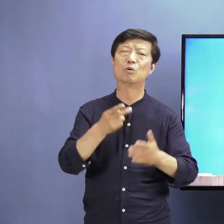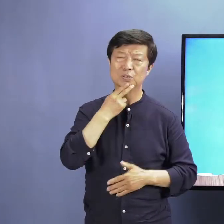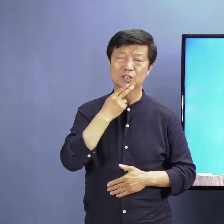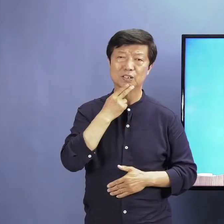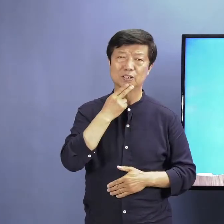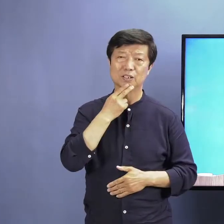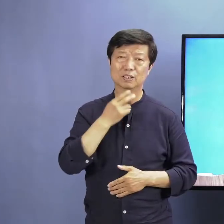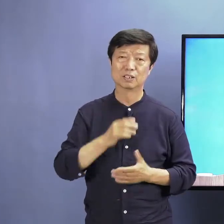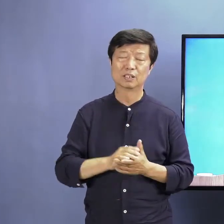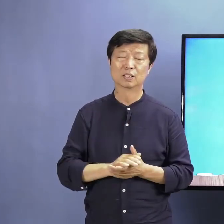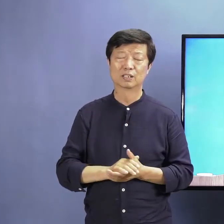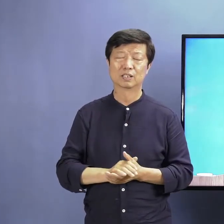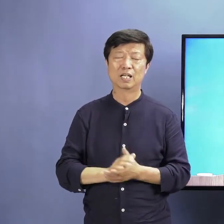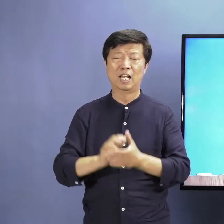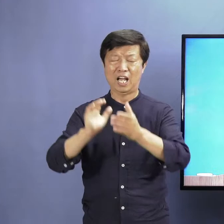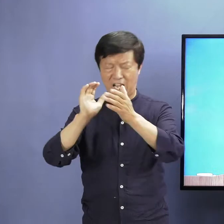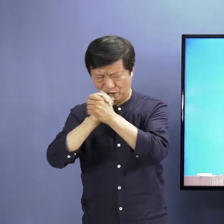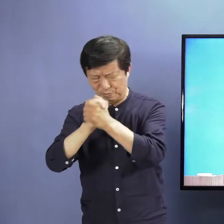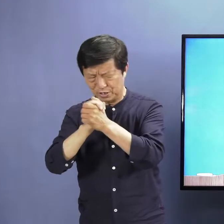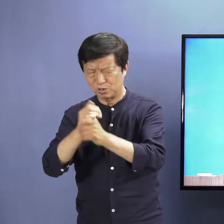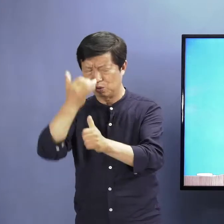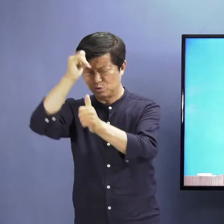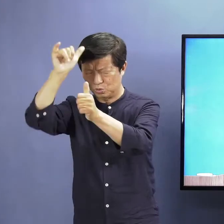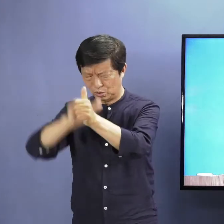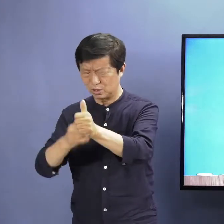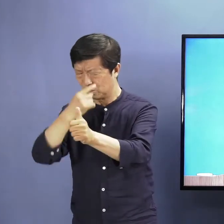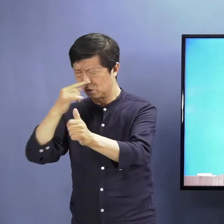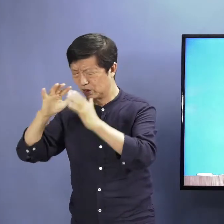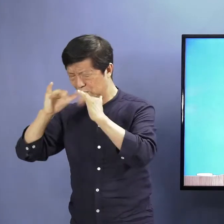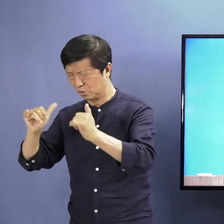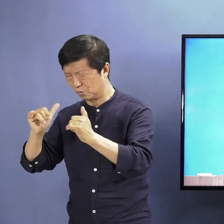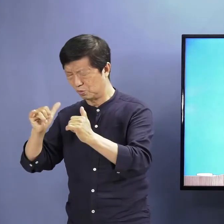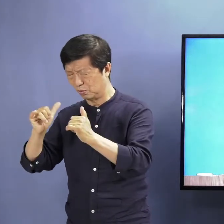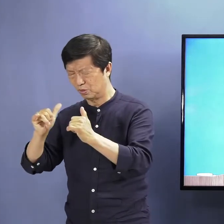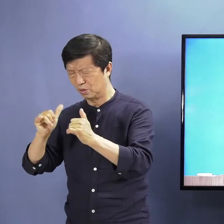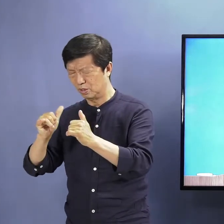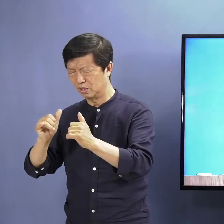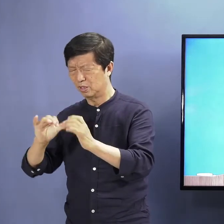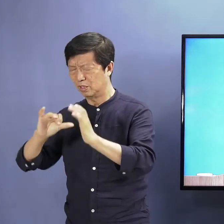예, 아멘이시고 충성된 증인이시고